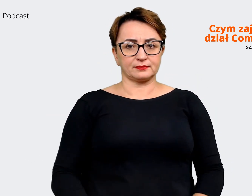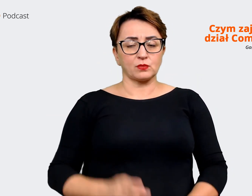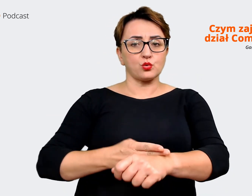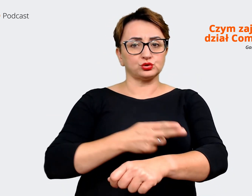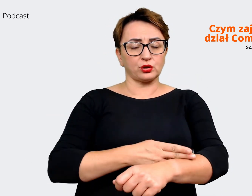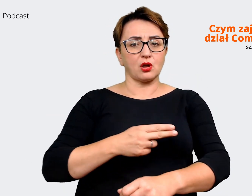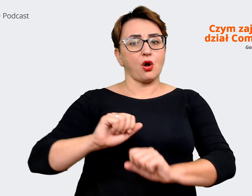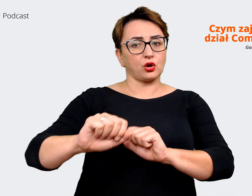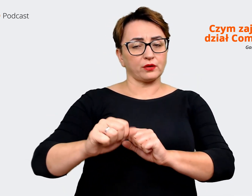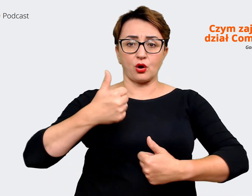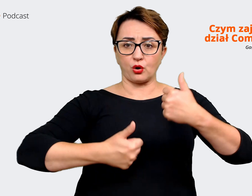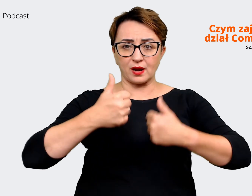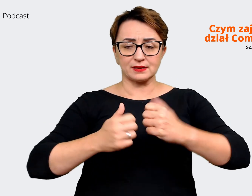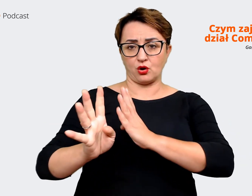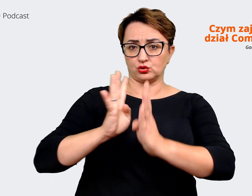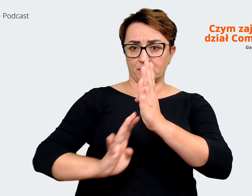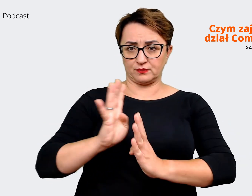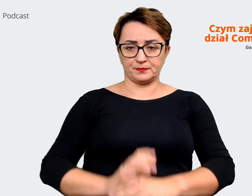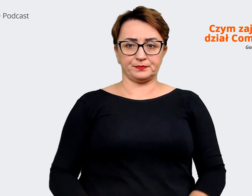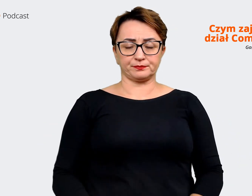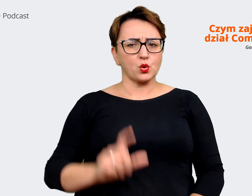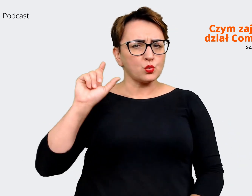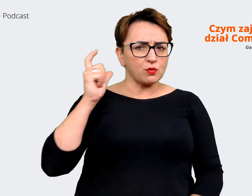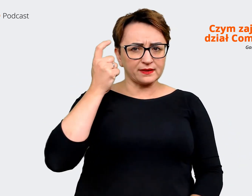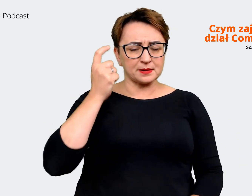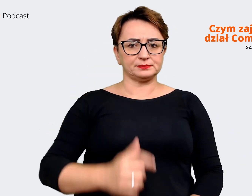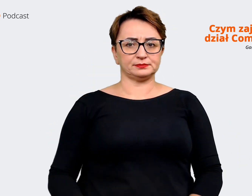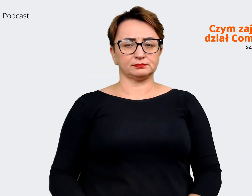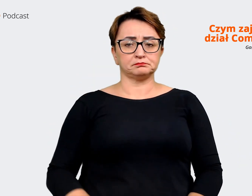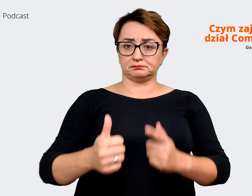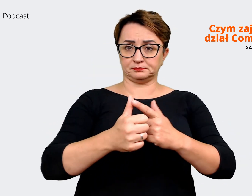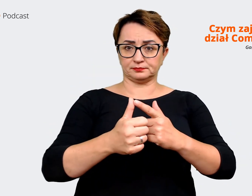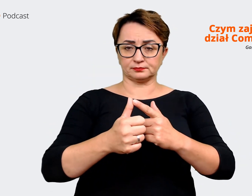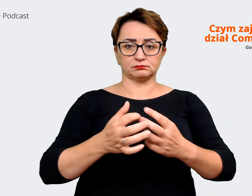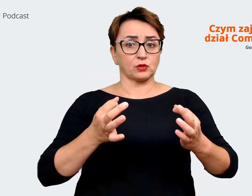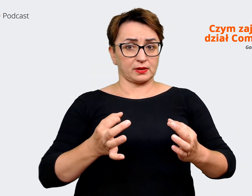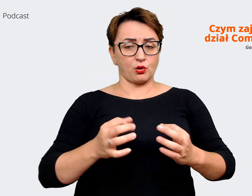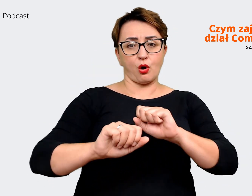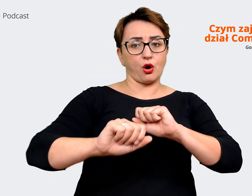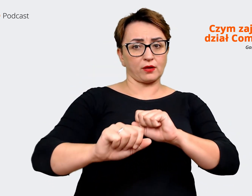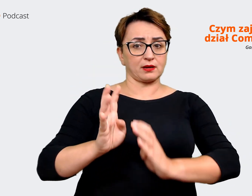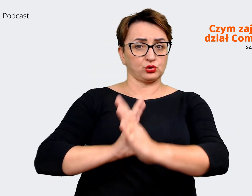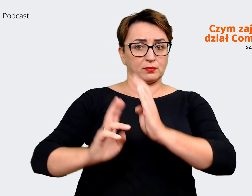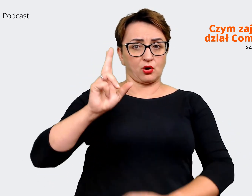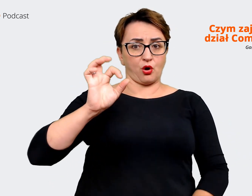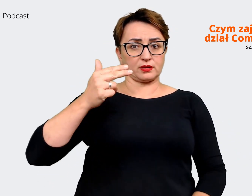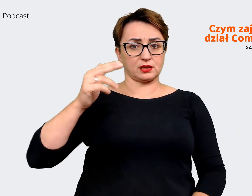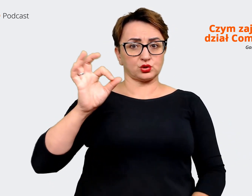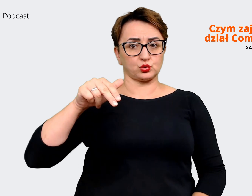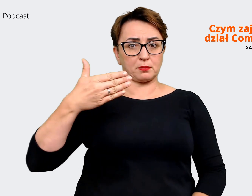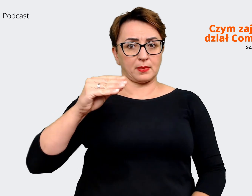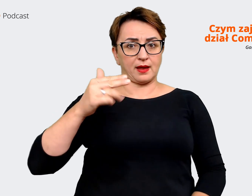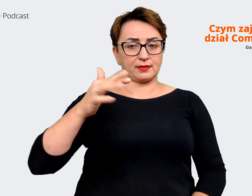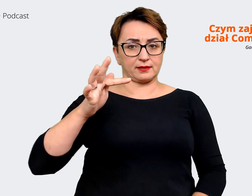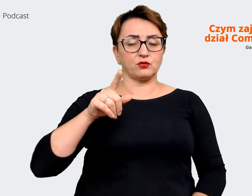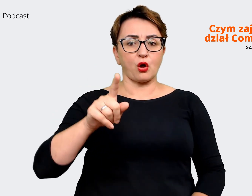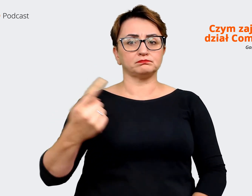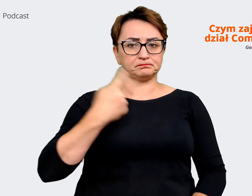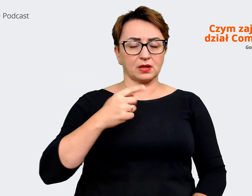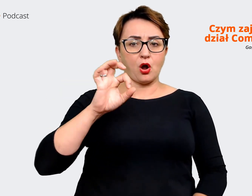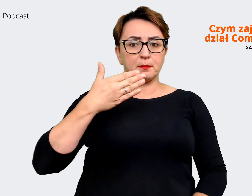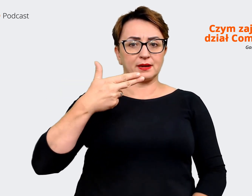w zainteresowaniu Urzędu Ochrony Konkurencji i Konsumentów. Jest to przede wszystkim po pierwsze obecnie ochrona konsumentów, czyli mamy